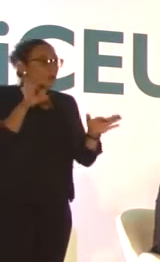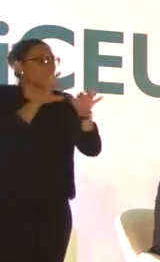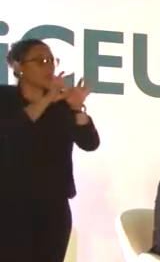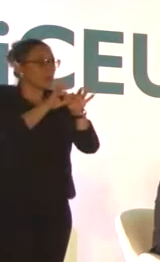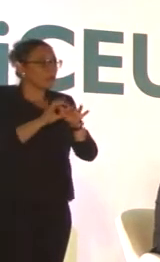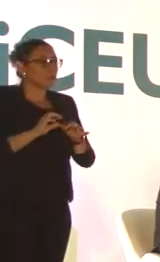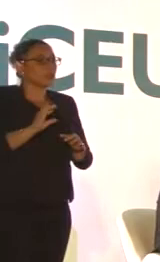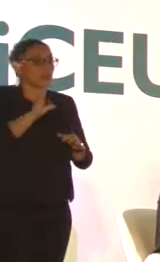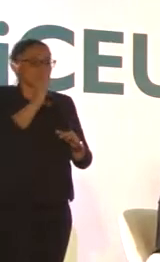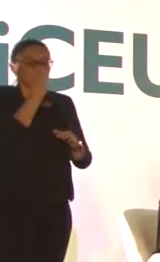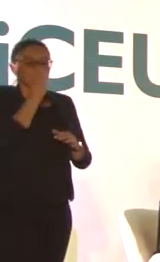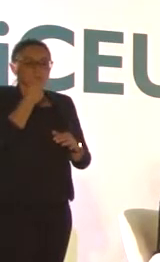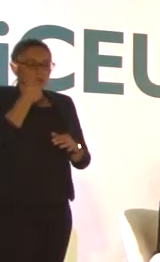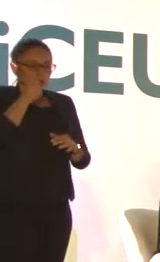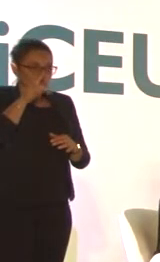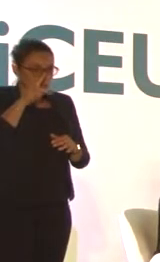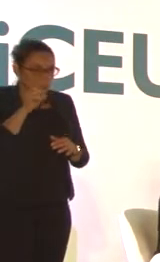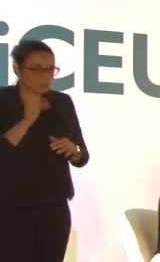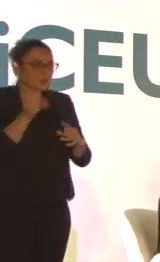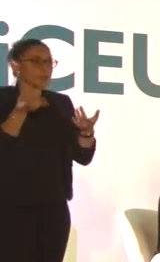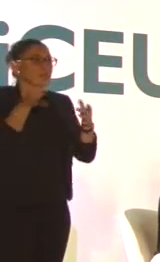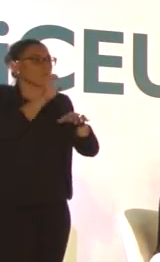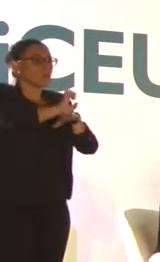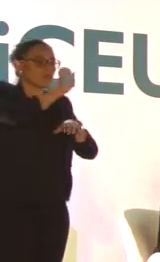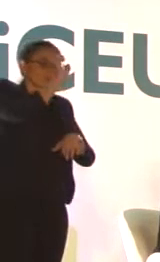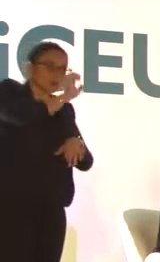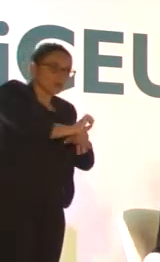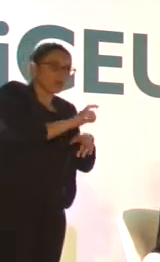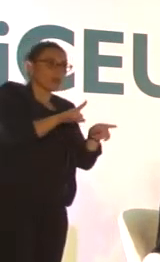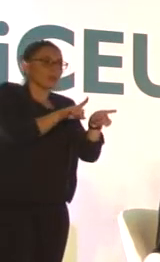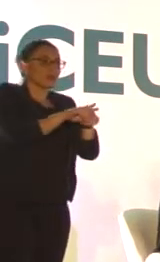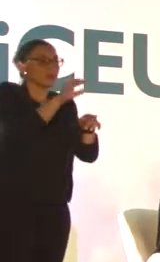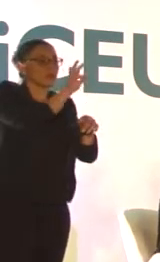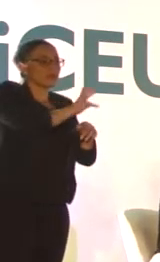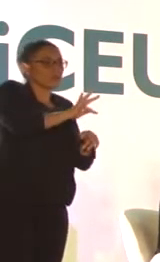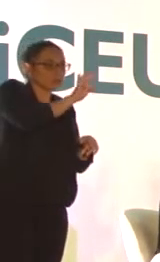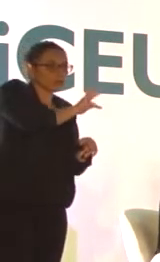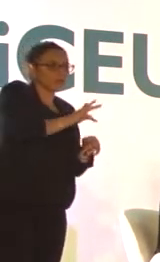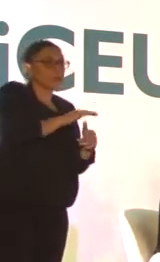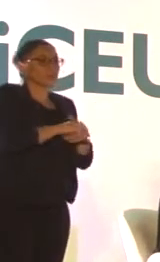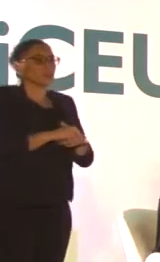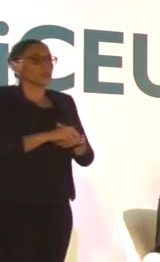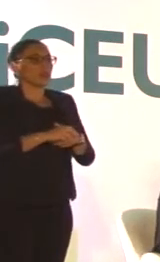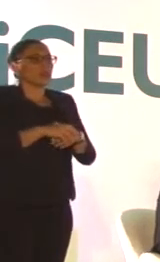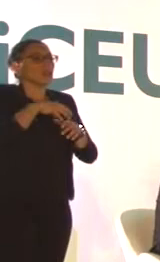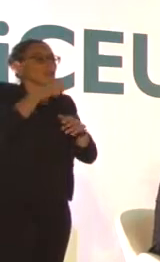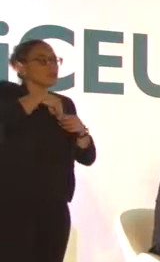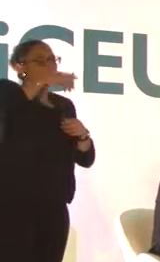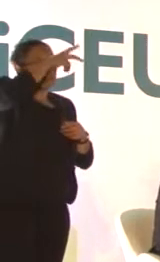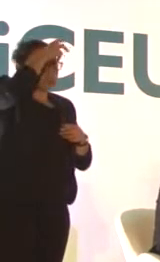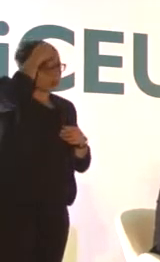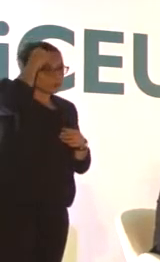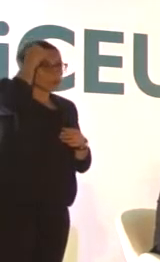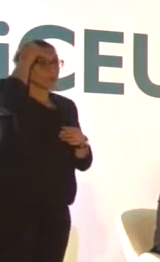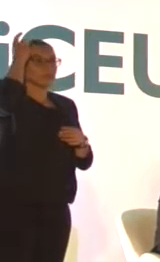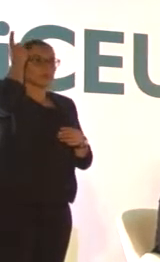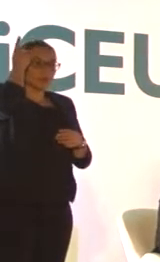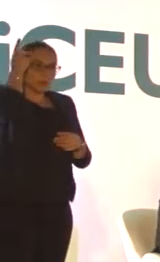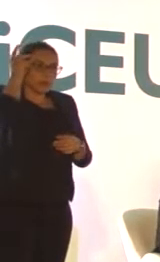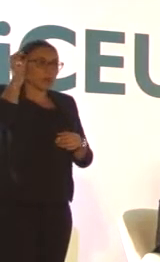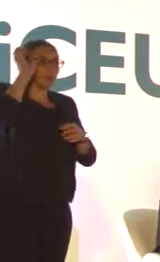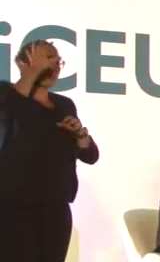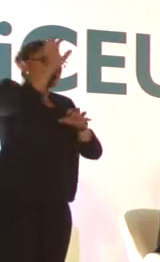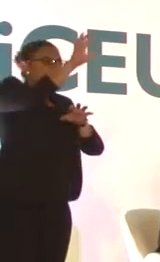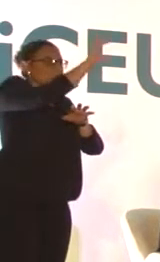o Estado com a Universidade e o município de São Paulo com seus polos nos céus, permita